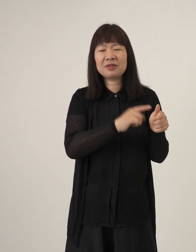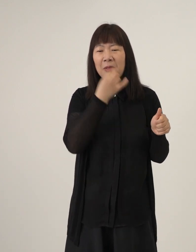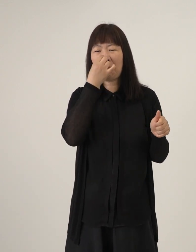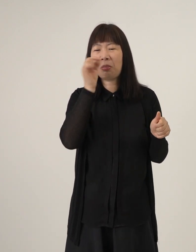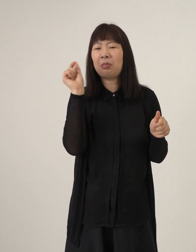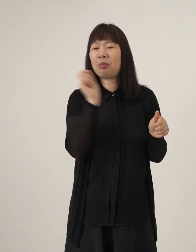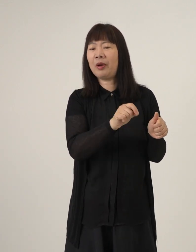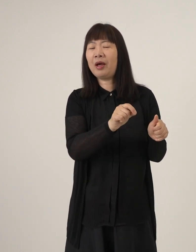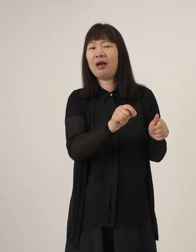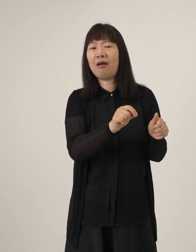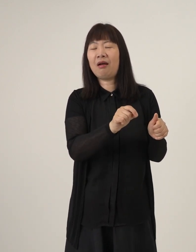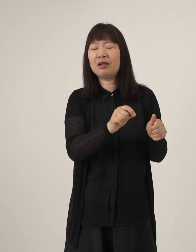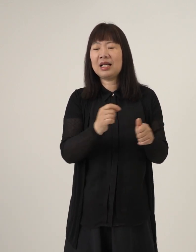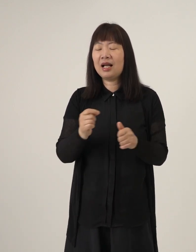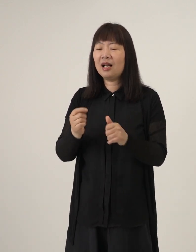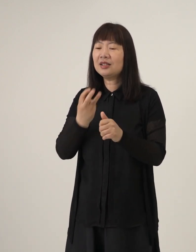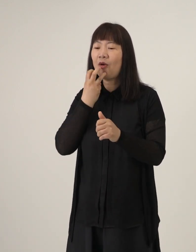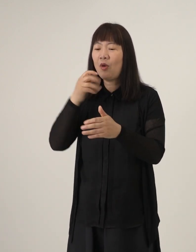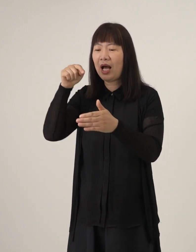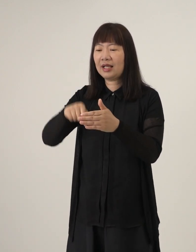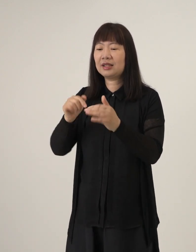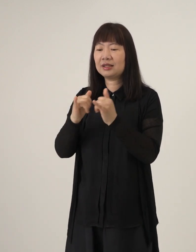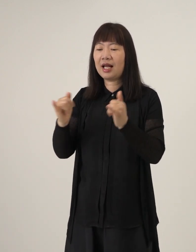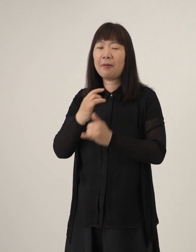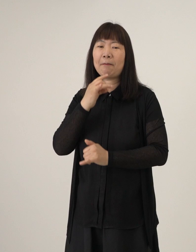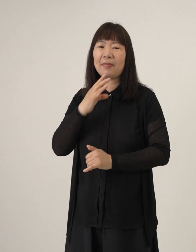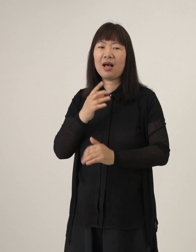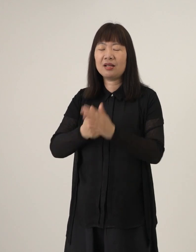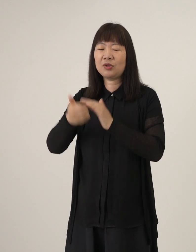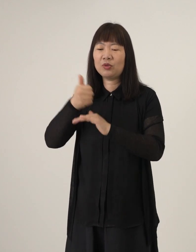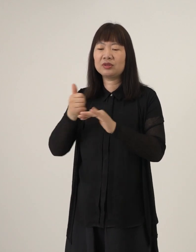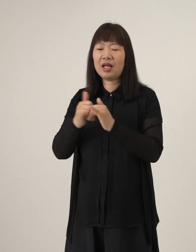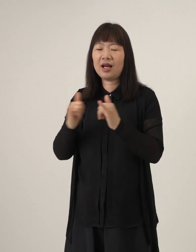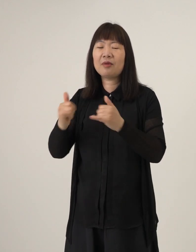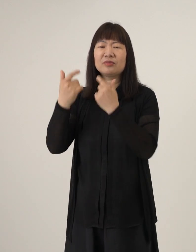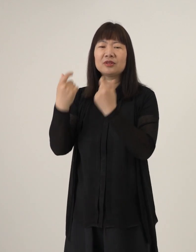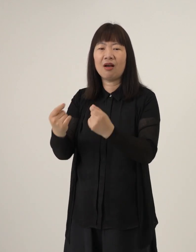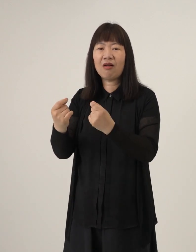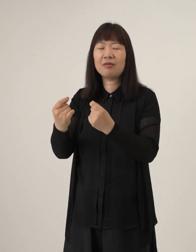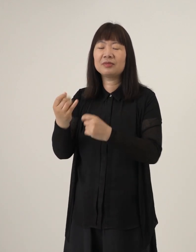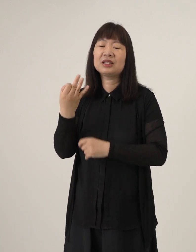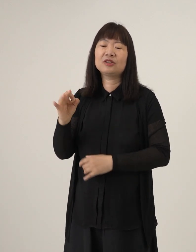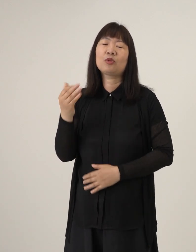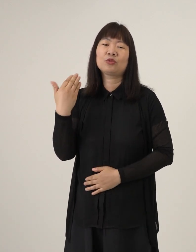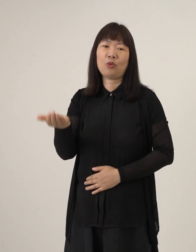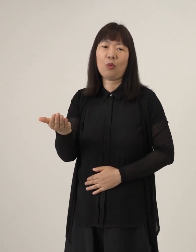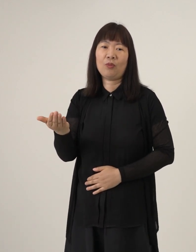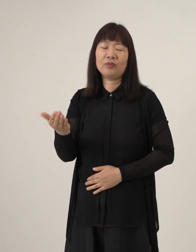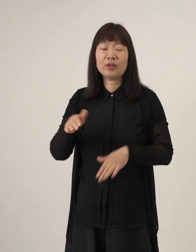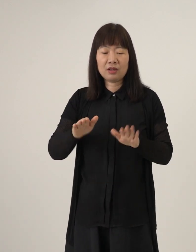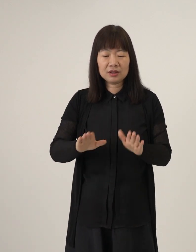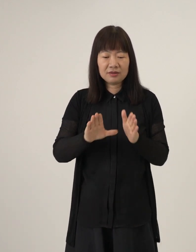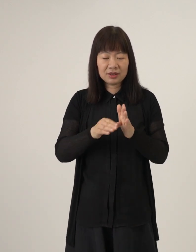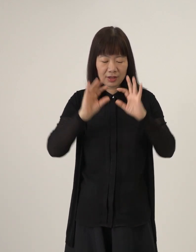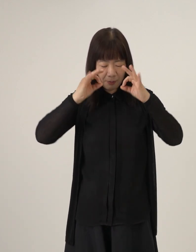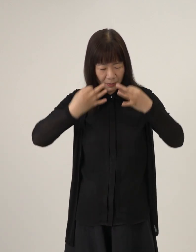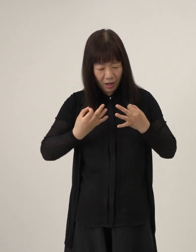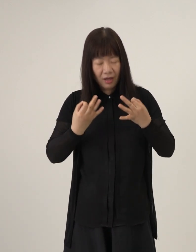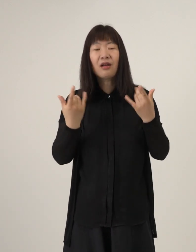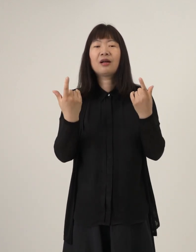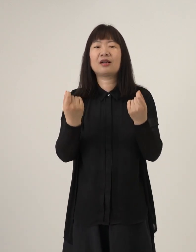하더군요. 인서울만 성공한 사람 마냥. 근데 시대의 정신이 그렇더라고요,